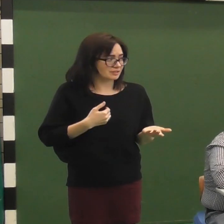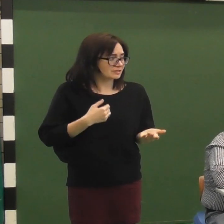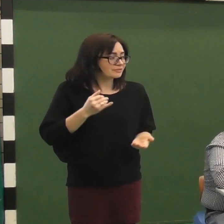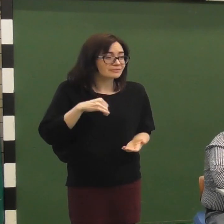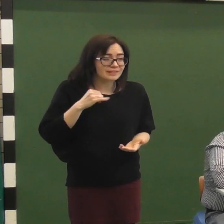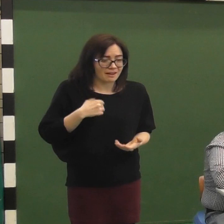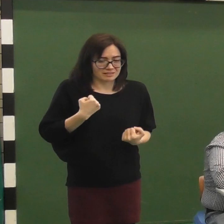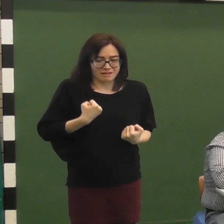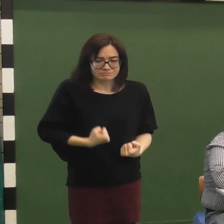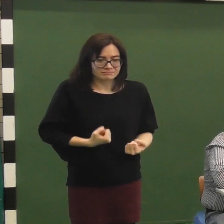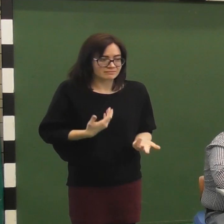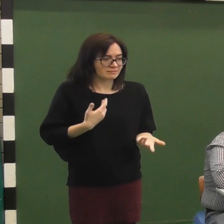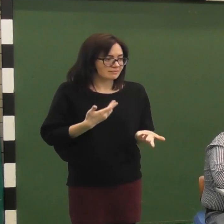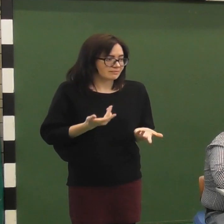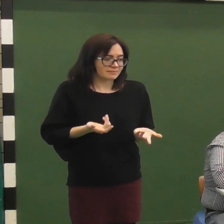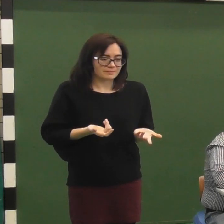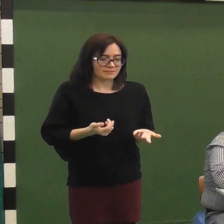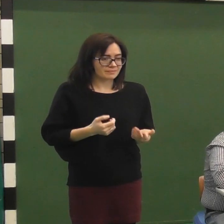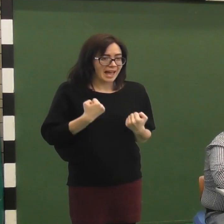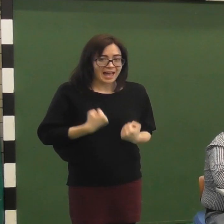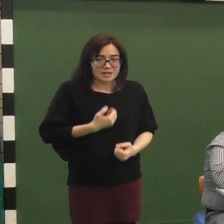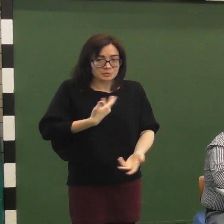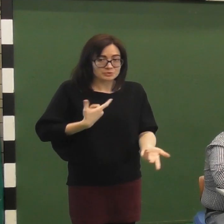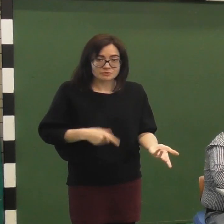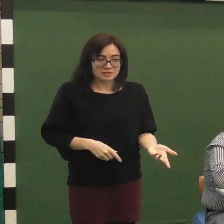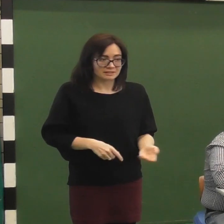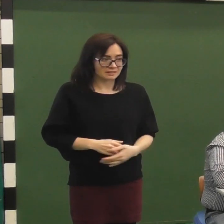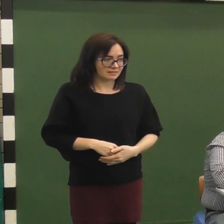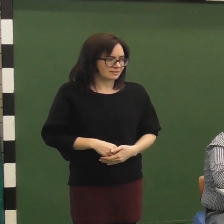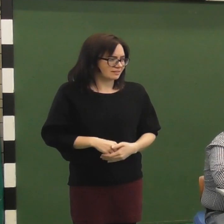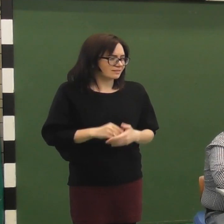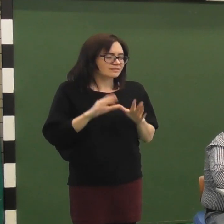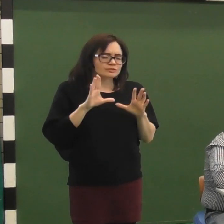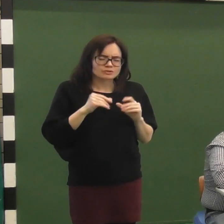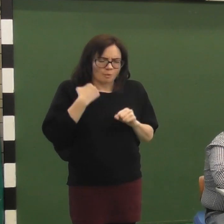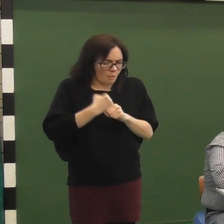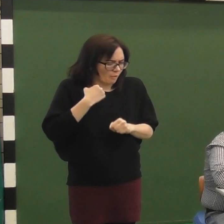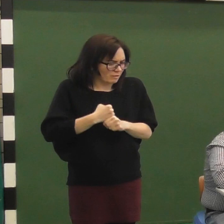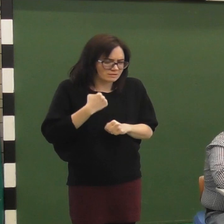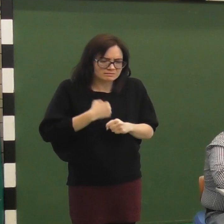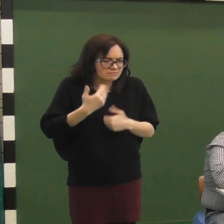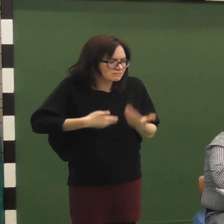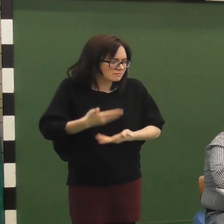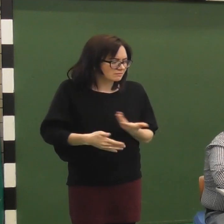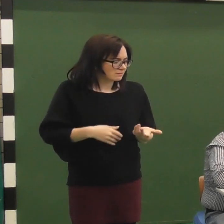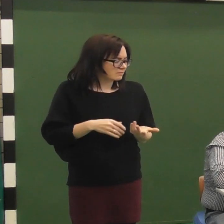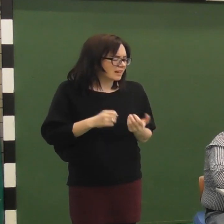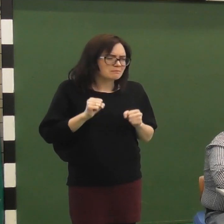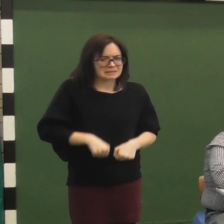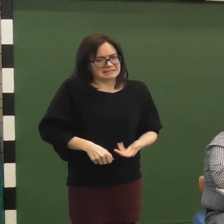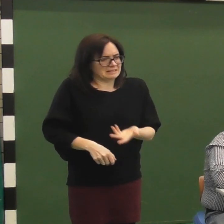fiatal volt, és erős, és nagyon sokat dolgozott, és nagyon sokat elbírt,